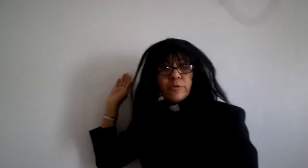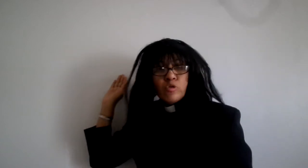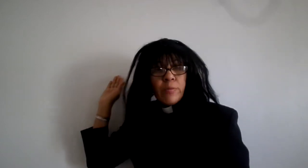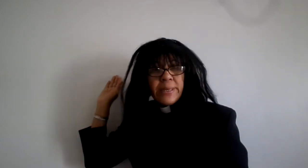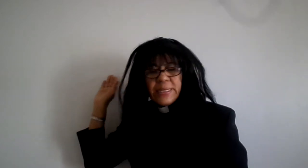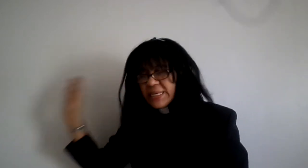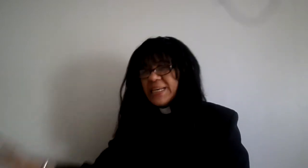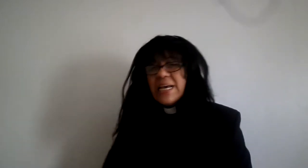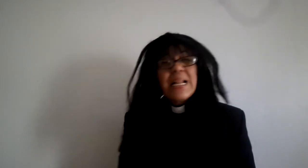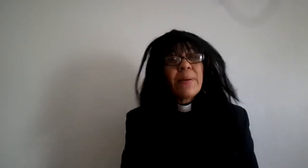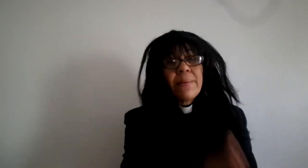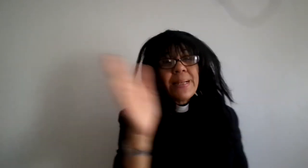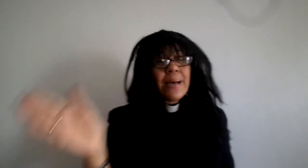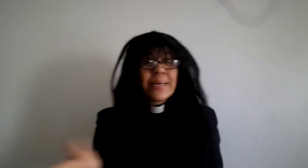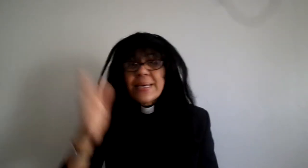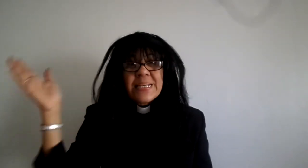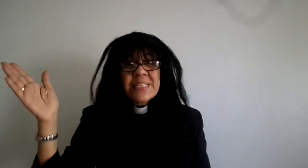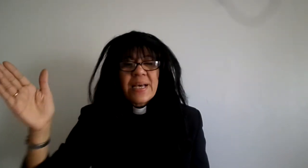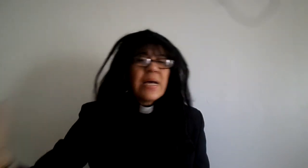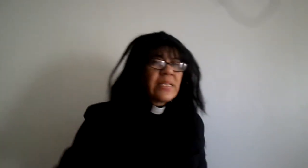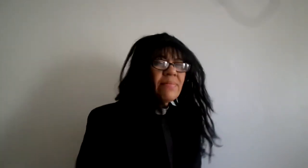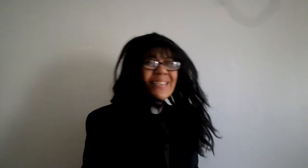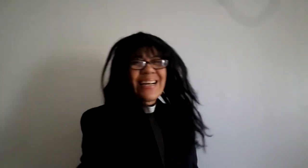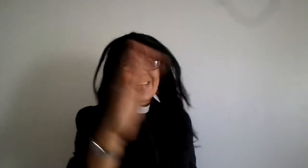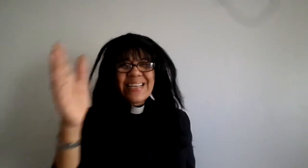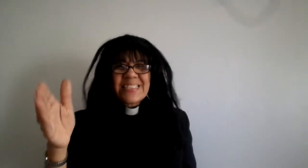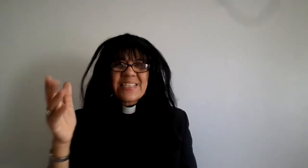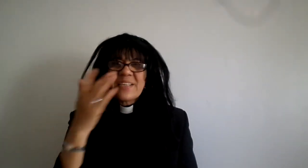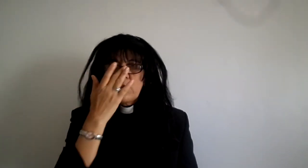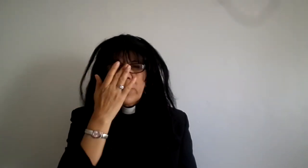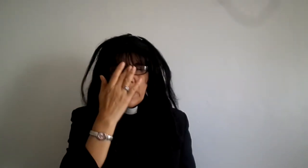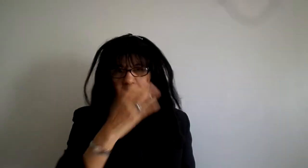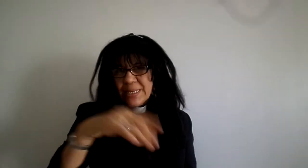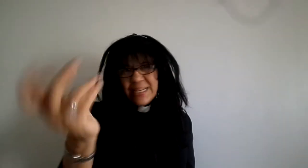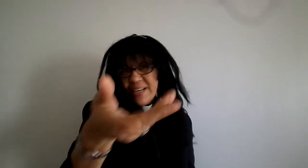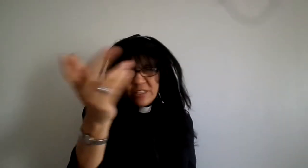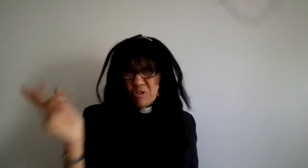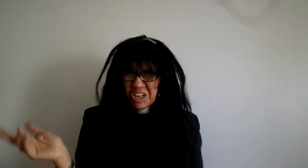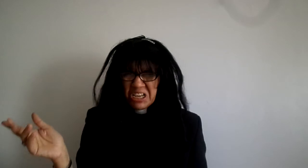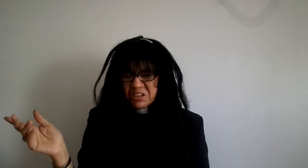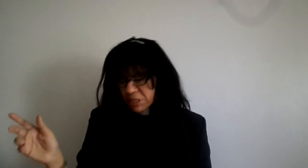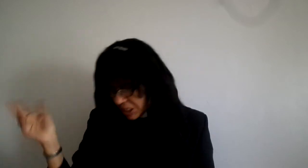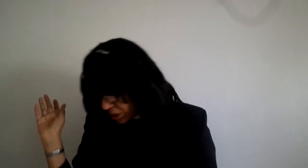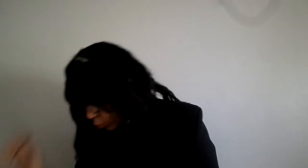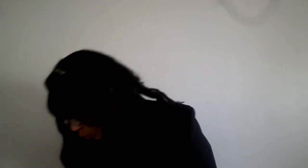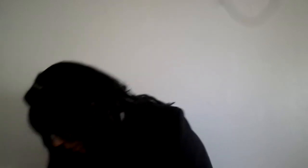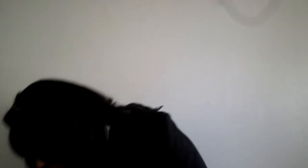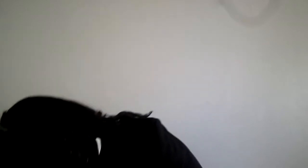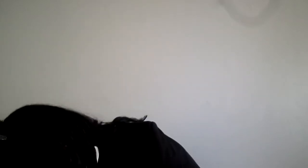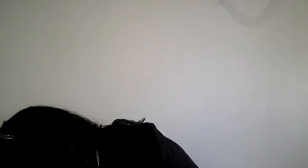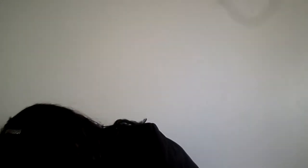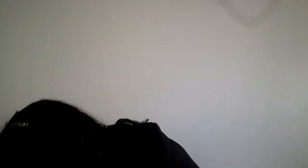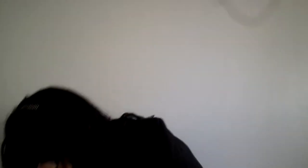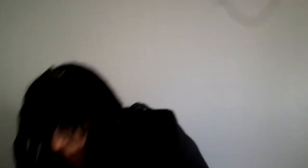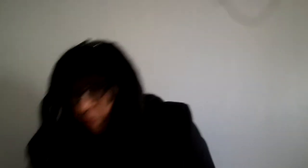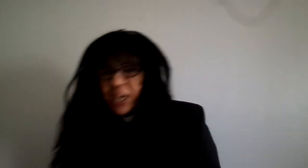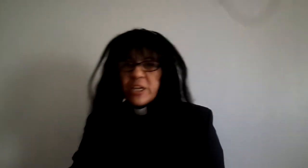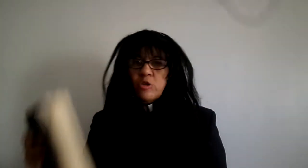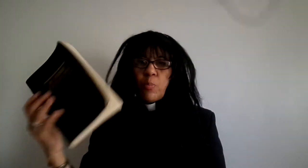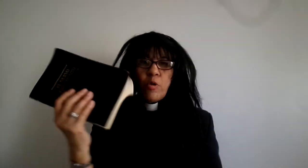tú no ves, y en la Biblia en Génesis te habla de la creencia de Dios, ¿verdad? Y la gente no cree, dice que es un libro que fue escrito por